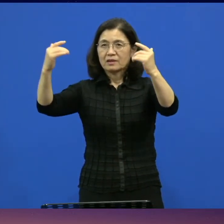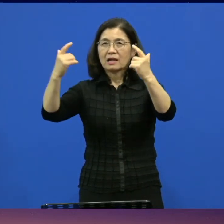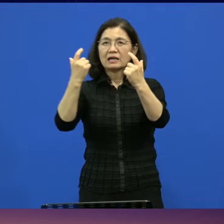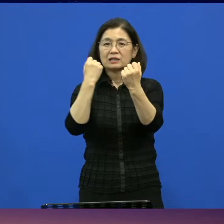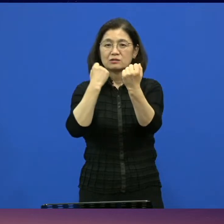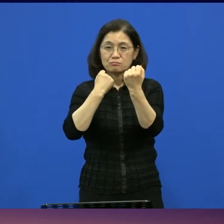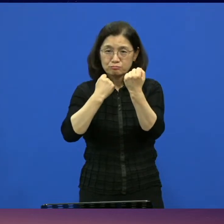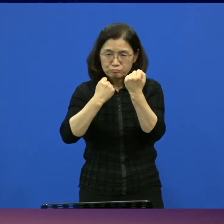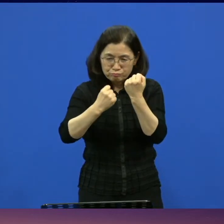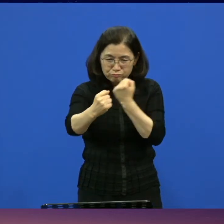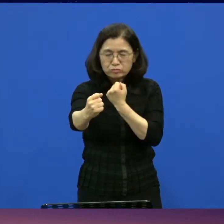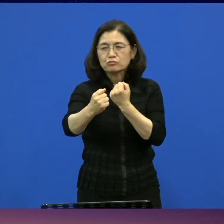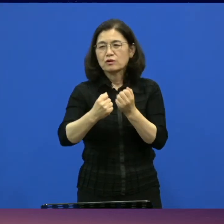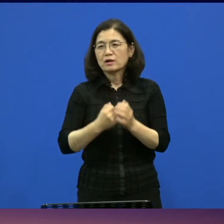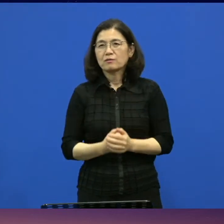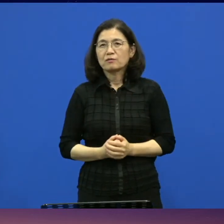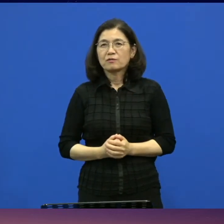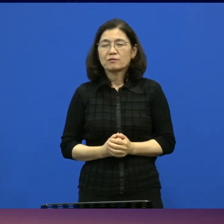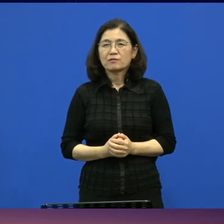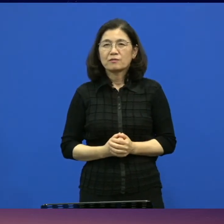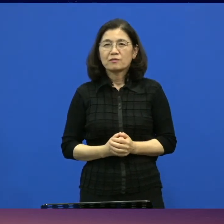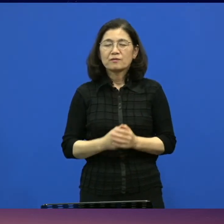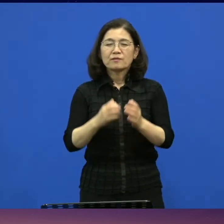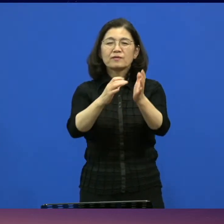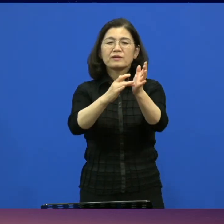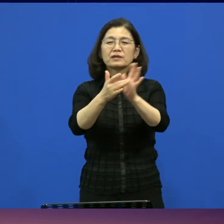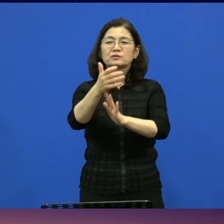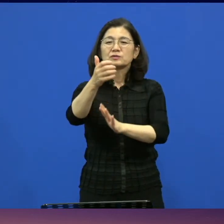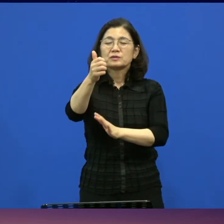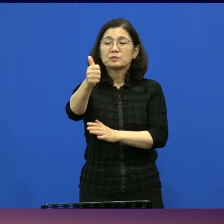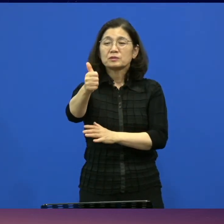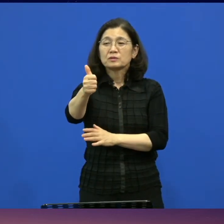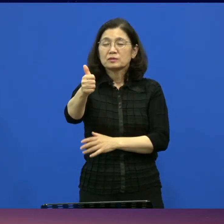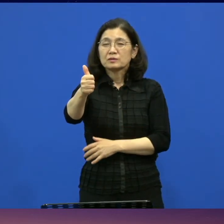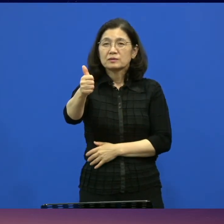그분보다 더 높으신 분이 없어요. 근데 그분이 어떻게 해요, 여러분?